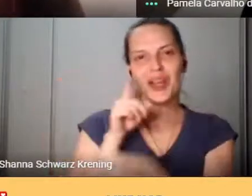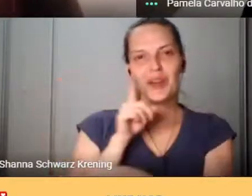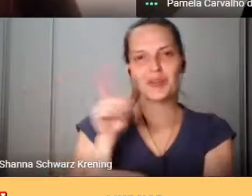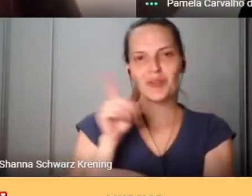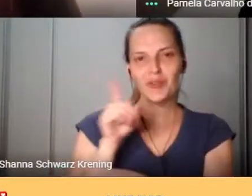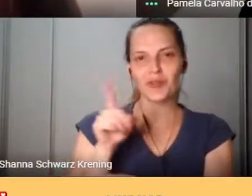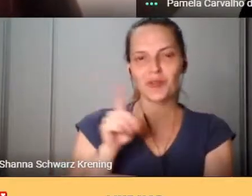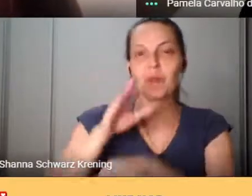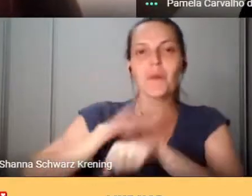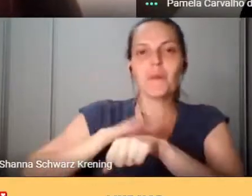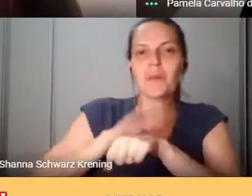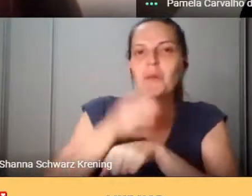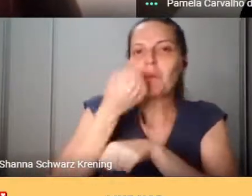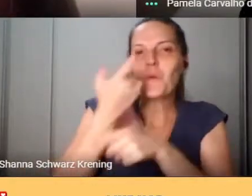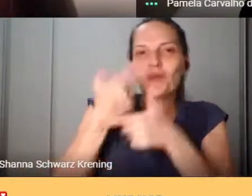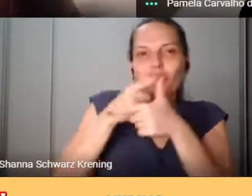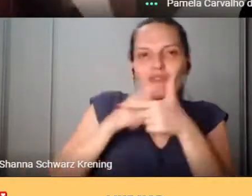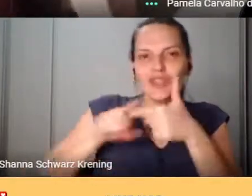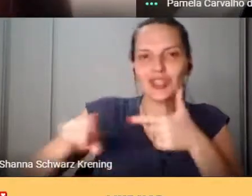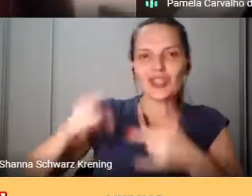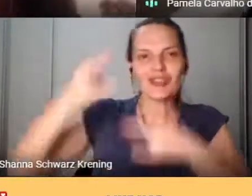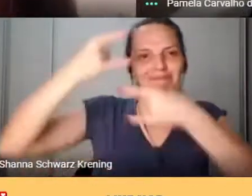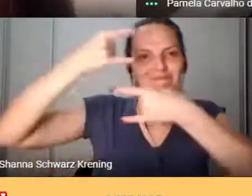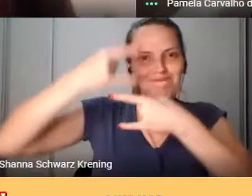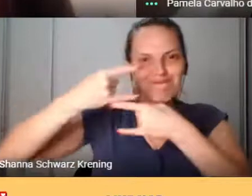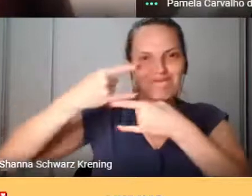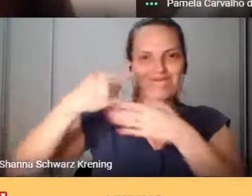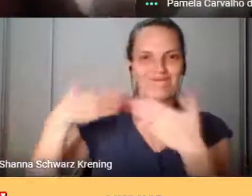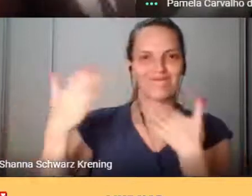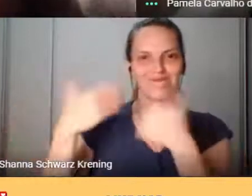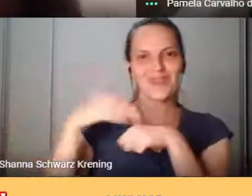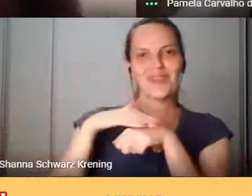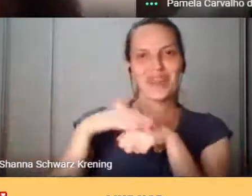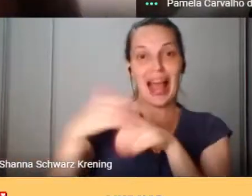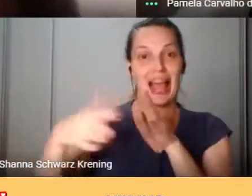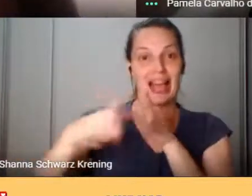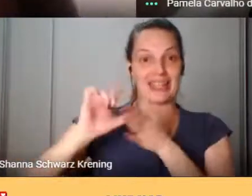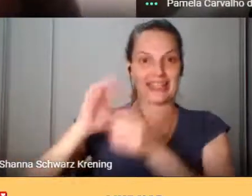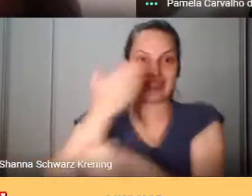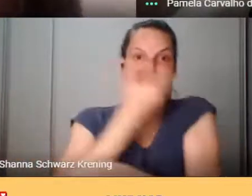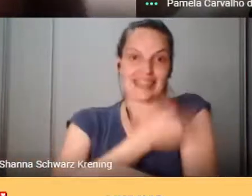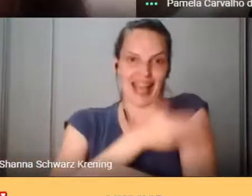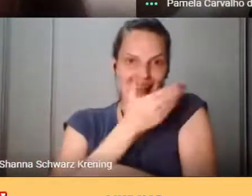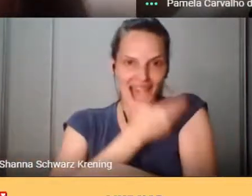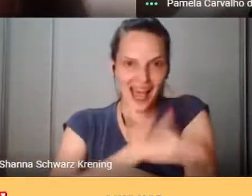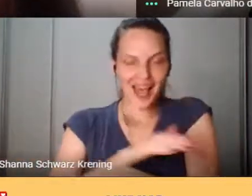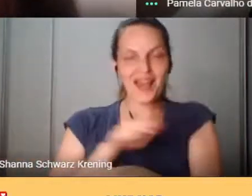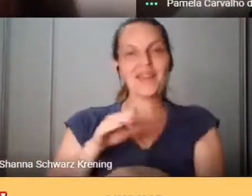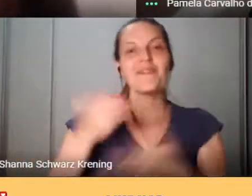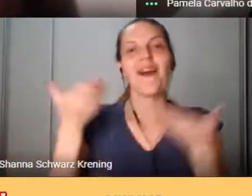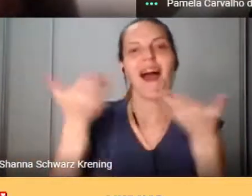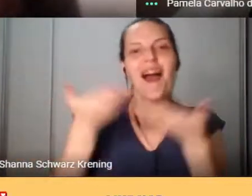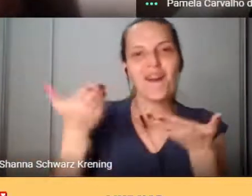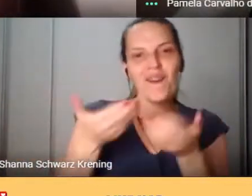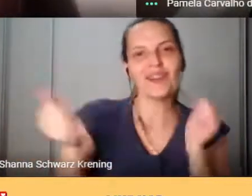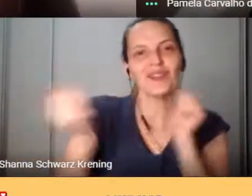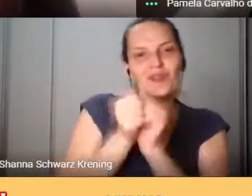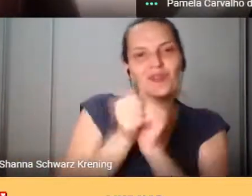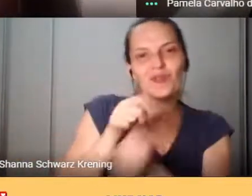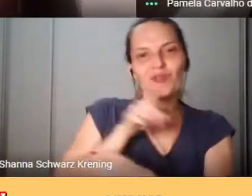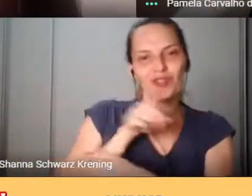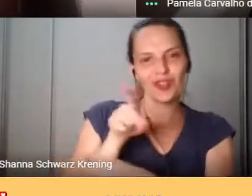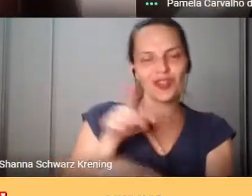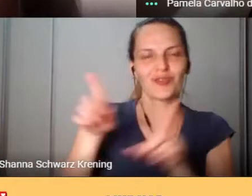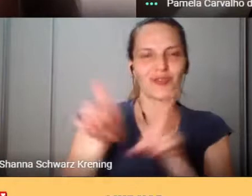esse espaço aqui contigo. Antes, no nosso ensaio, e aqui também junto contigo. É muito bom poder